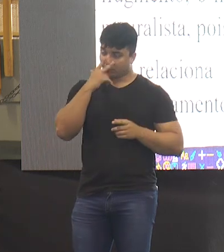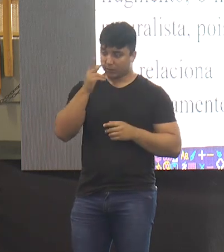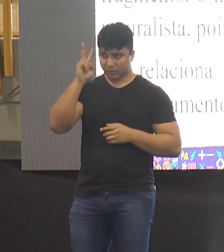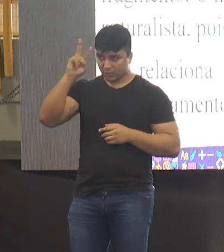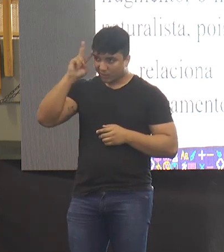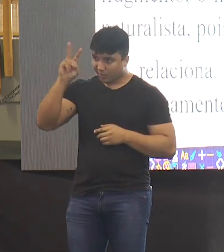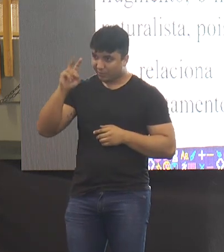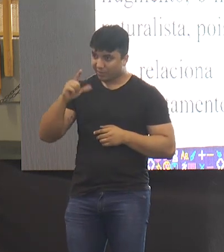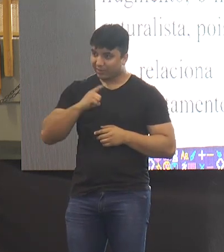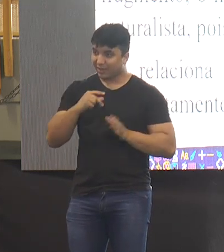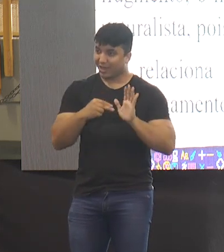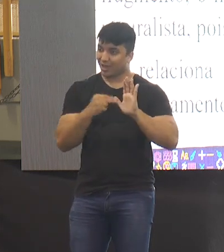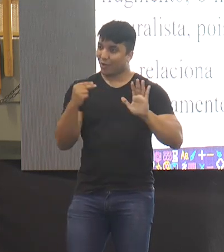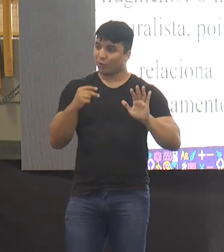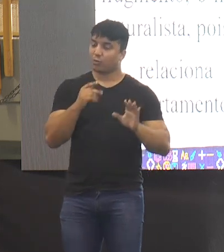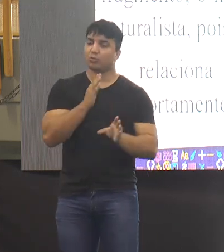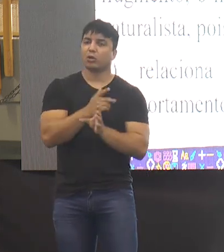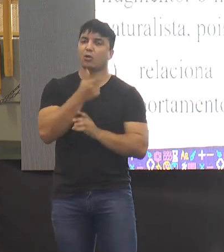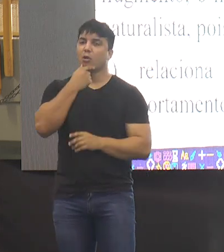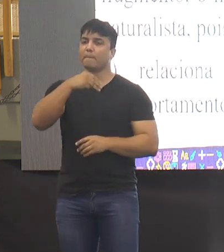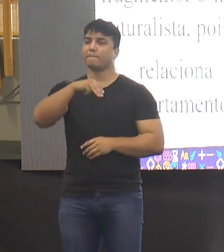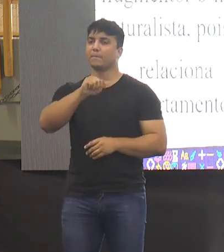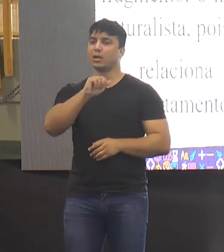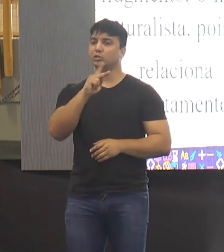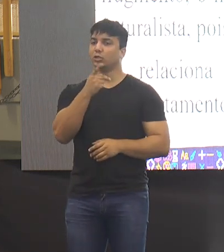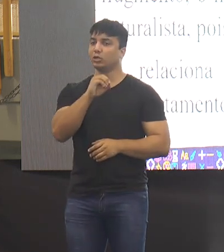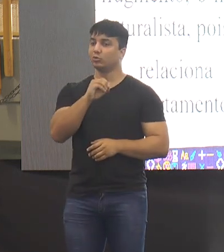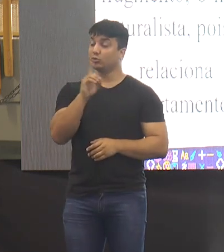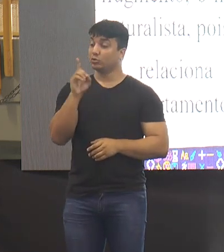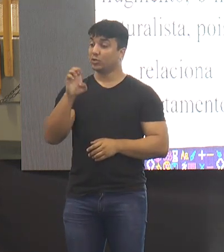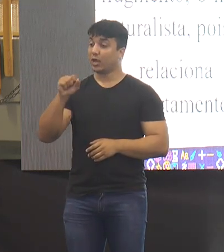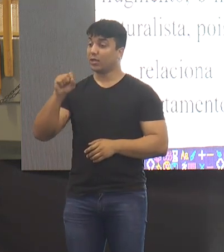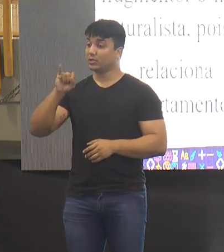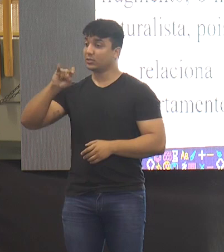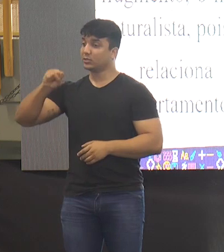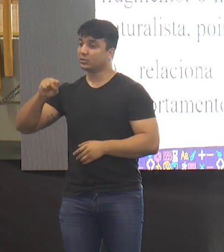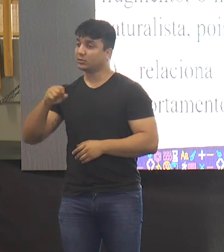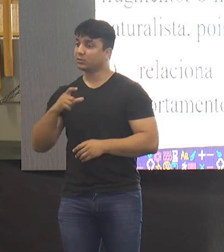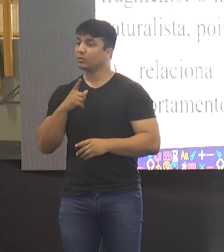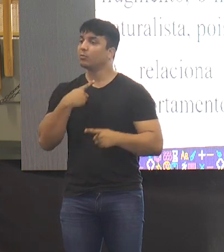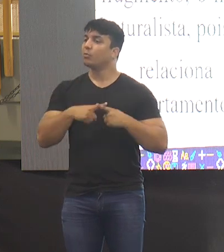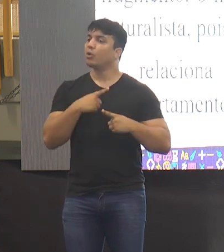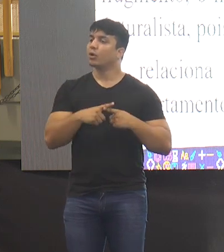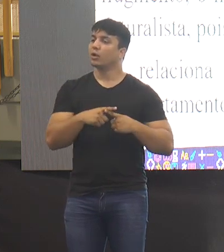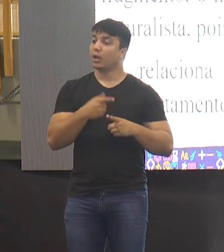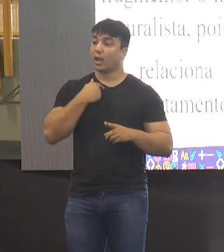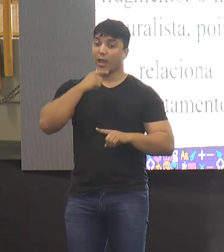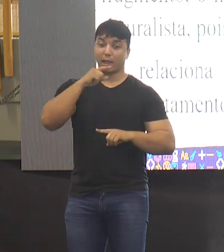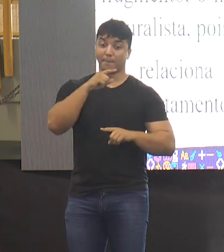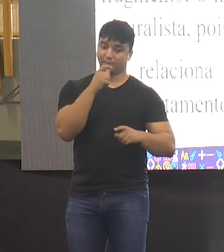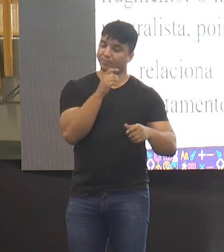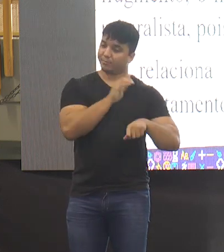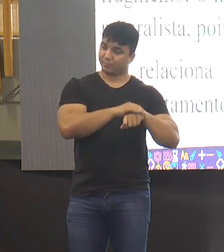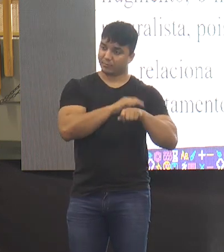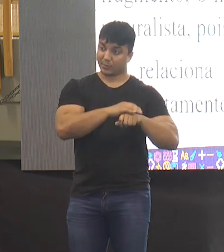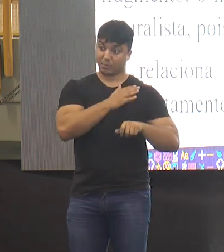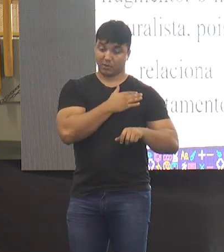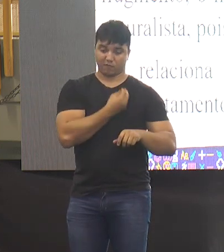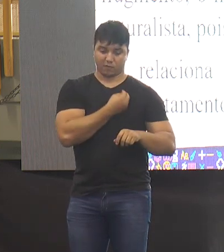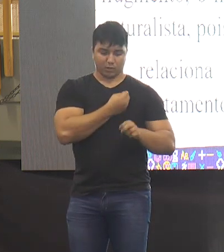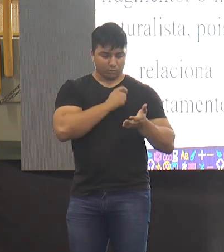história? Por que o Machado de Assis matou o Brás Cubas, para o Brás Cubas poder escrever a sua